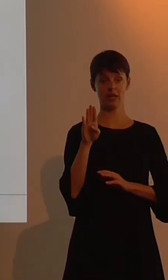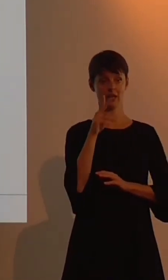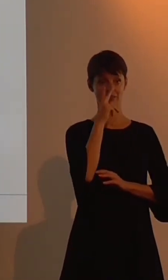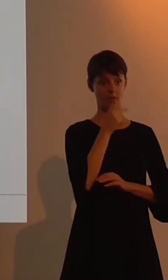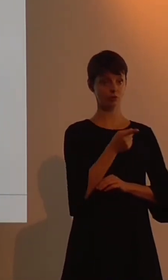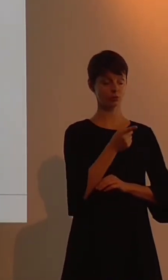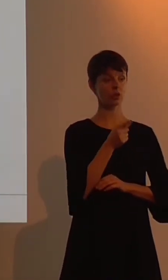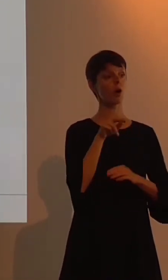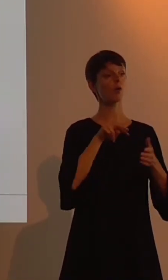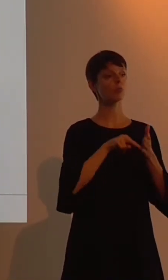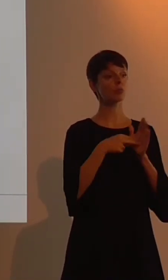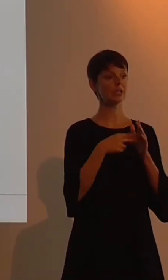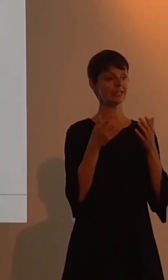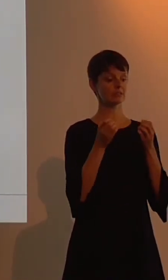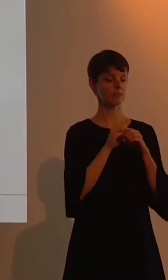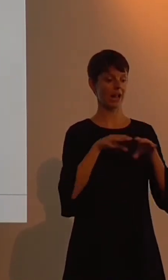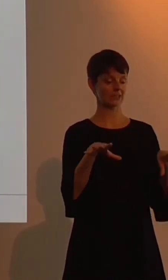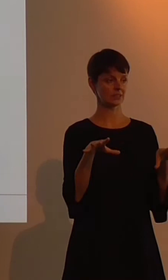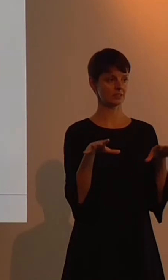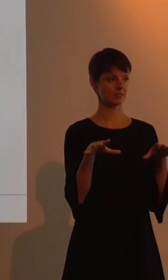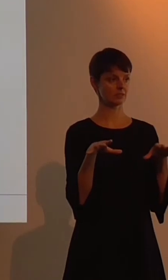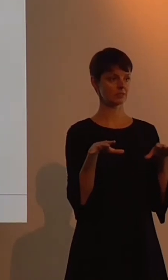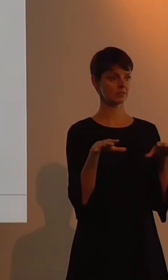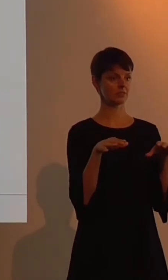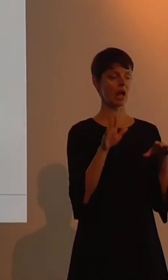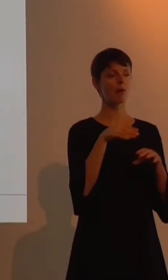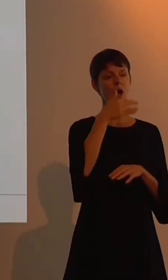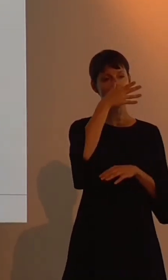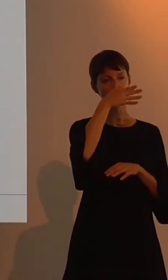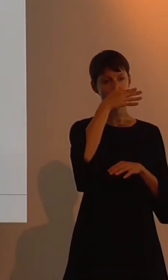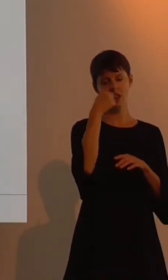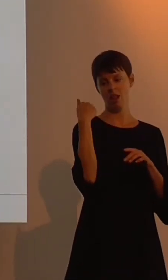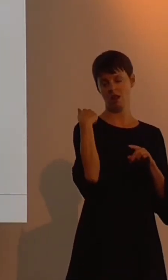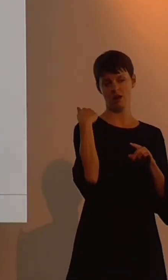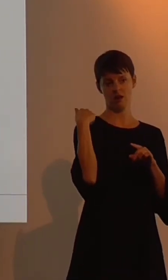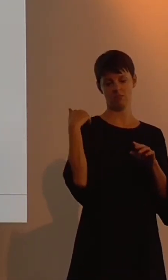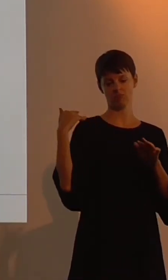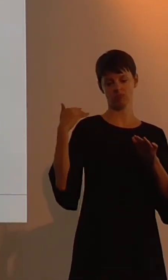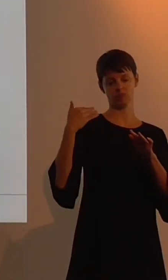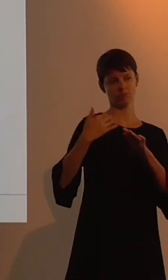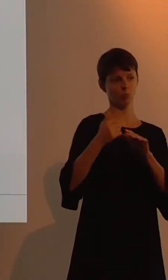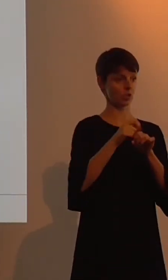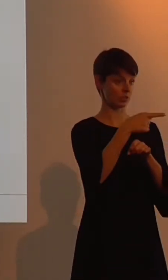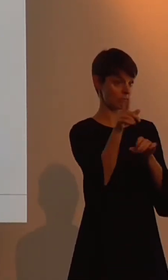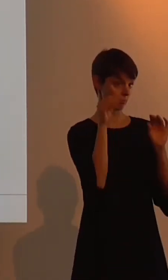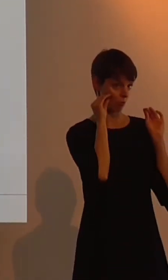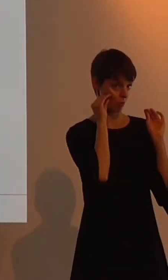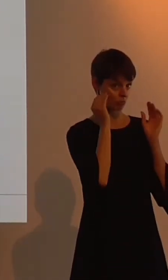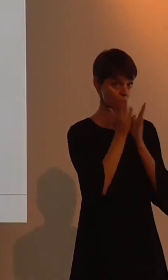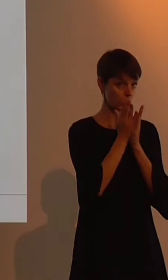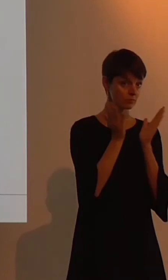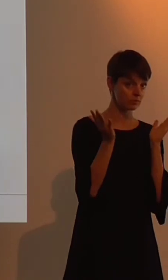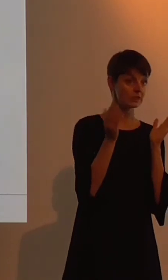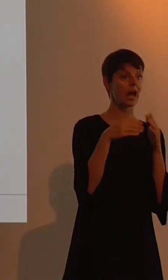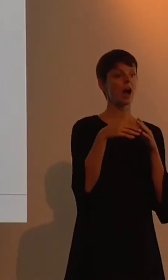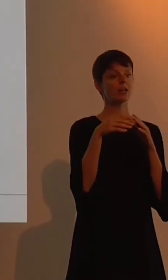Sie jetzt den Sichtbegriff, aber Sie haben 20.000 Zuschauer. Aber das ist ein schönes Signal. Es geht